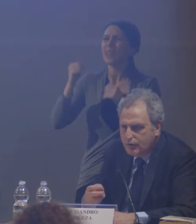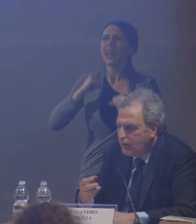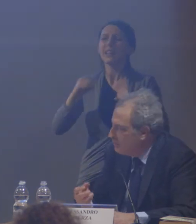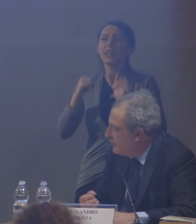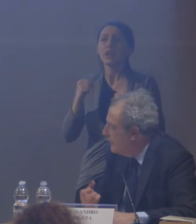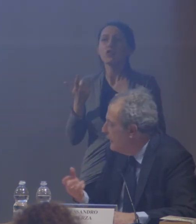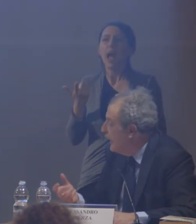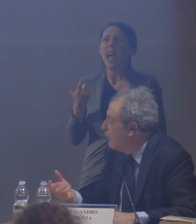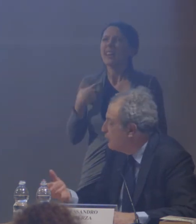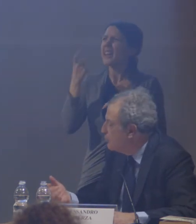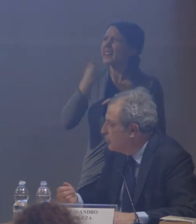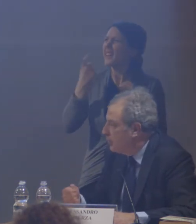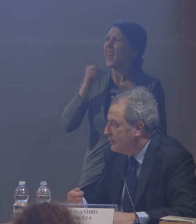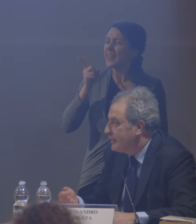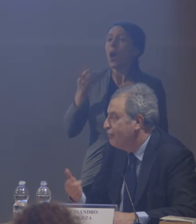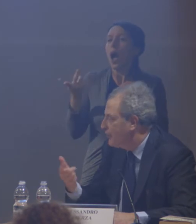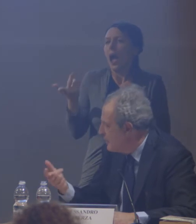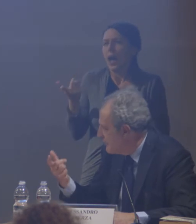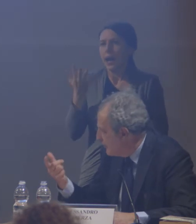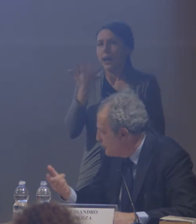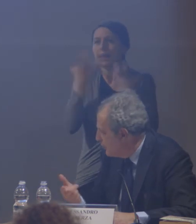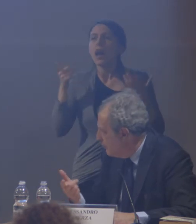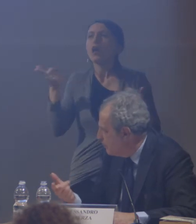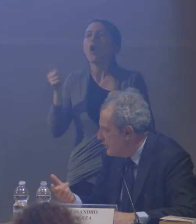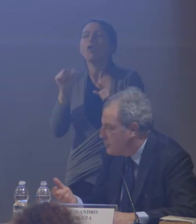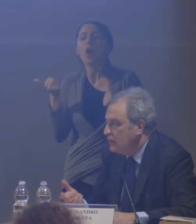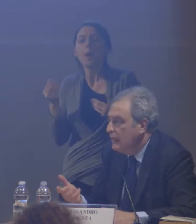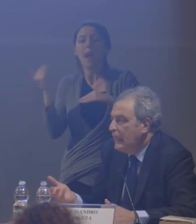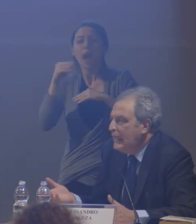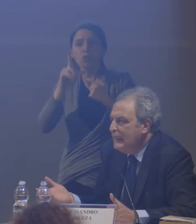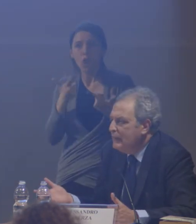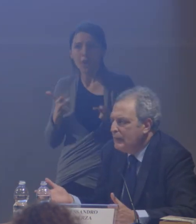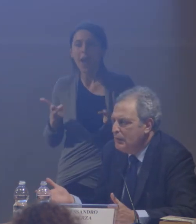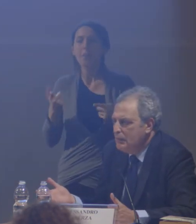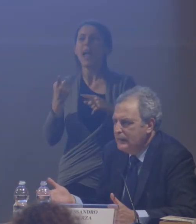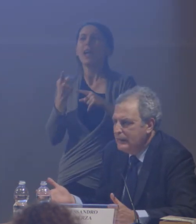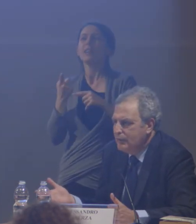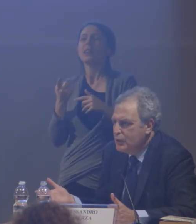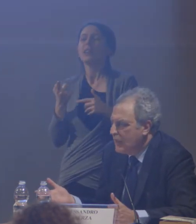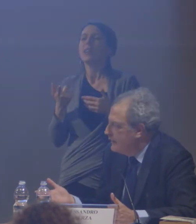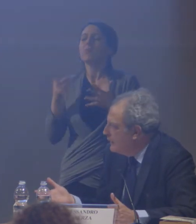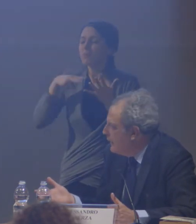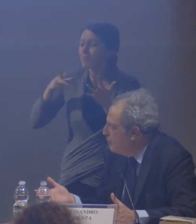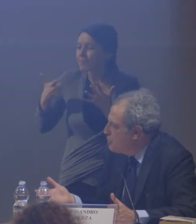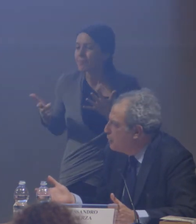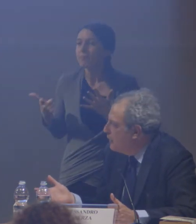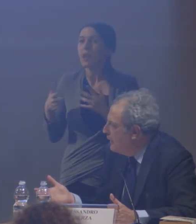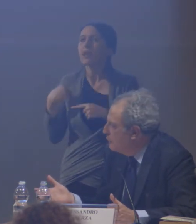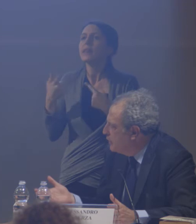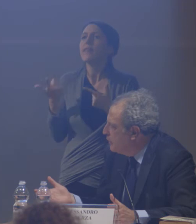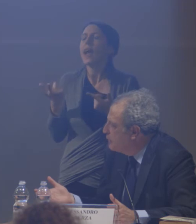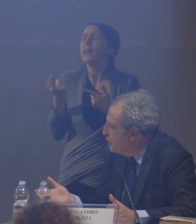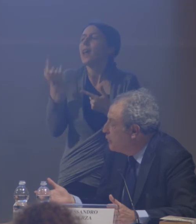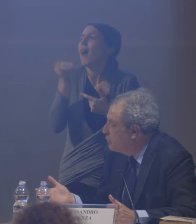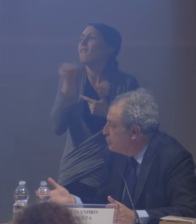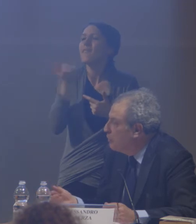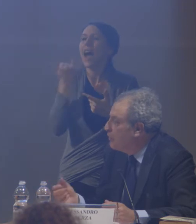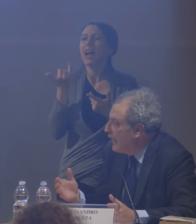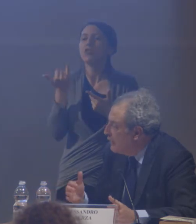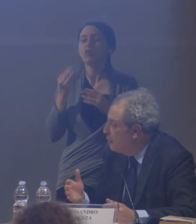non si informa e appunto non rinfresca ciò che ha appreso, è inevitabilmente inefficiente, e questo non è un